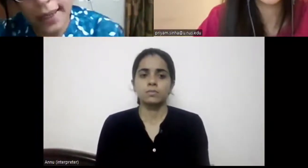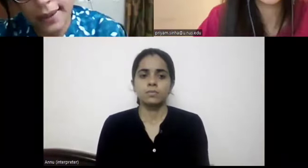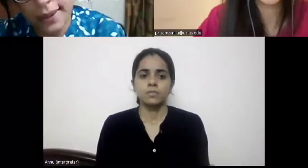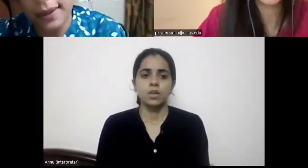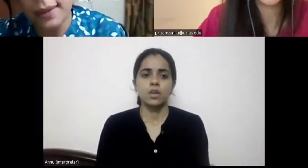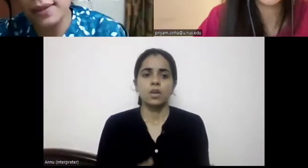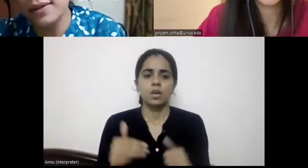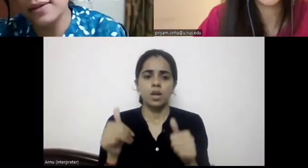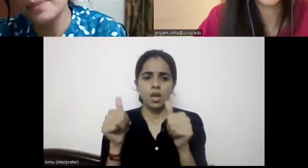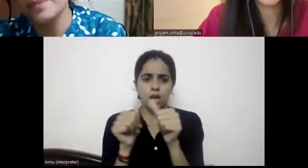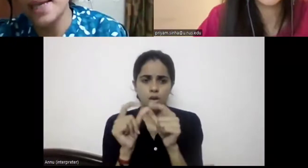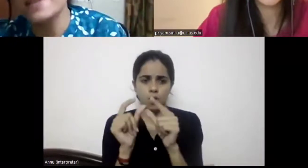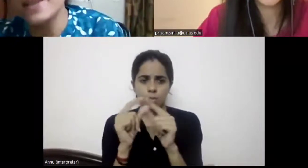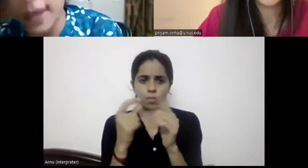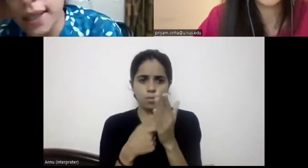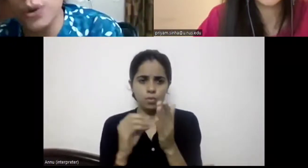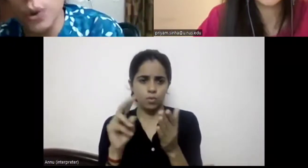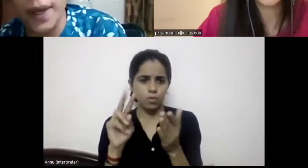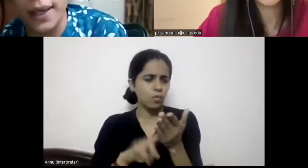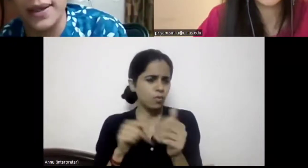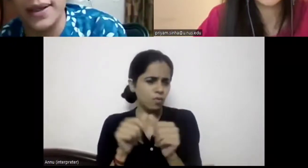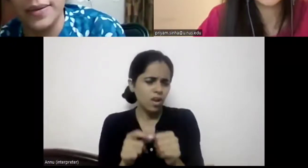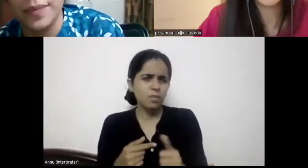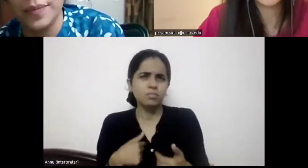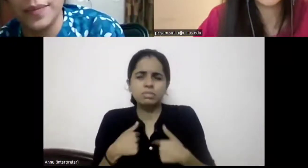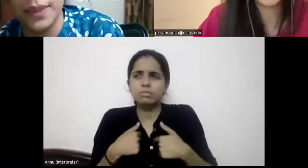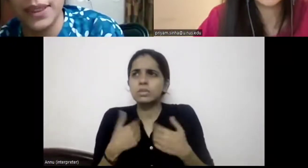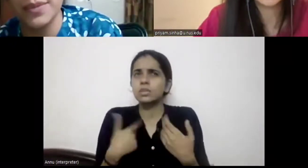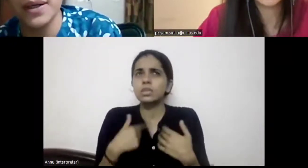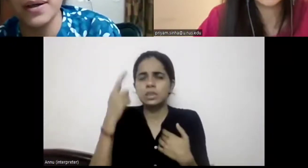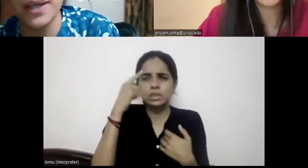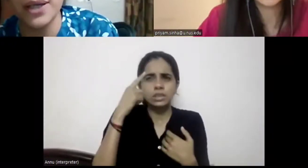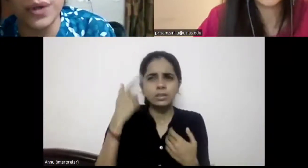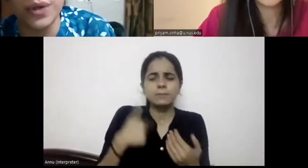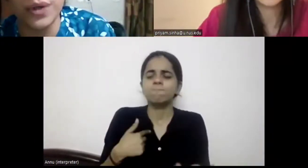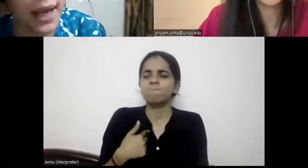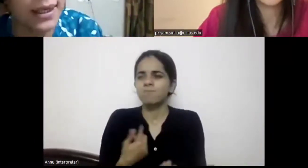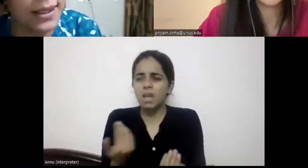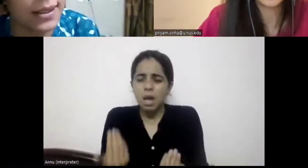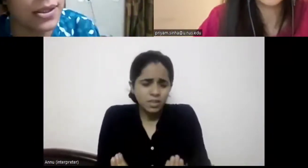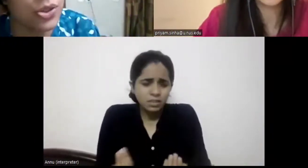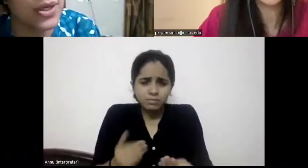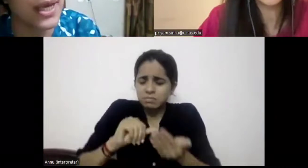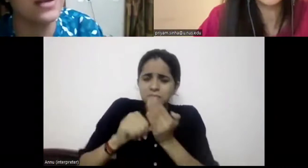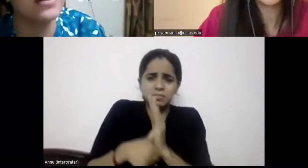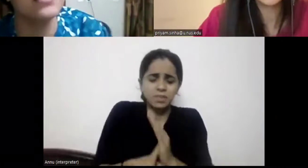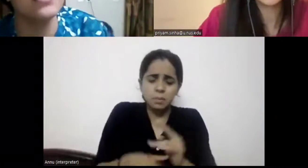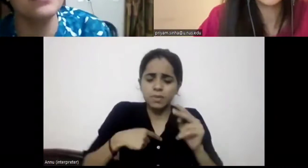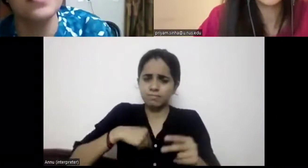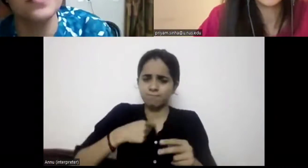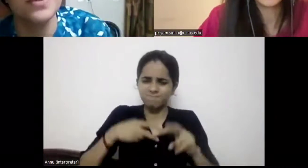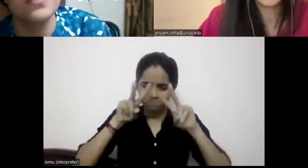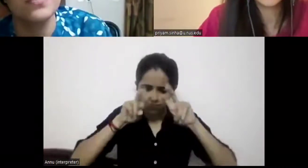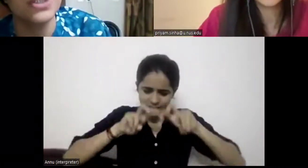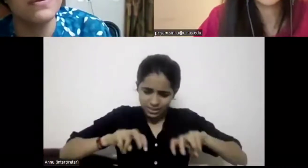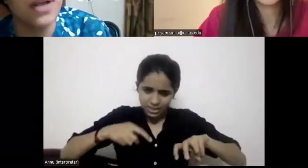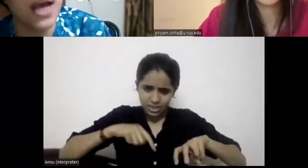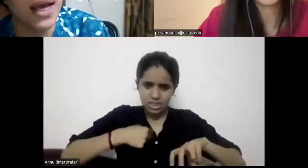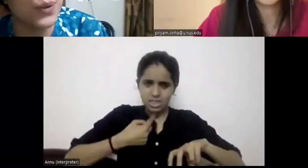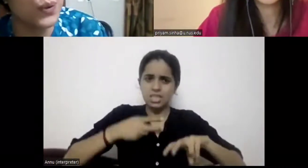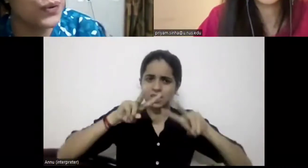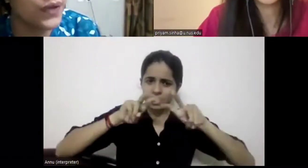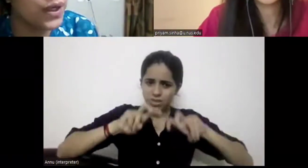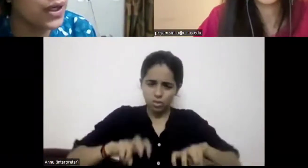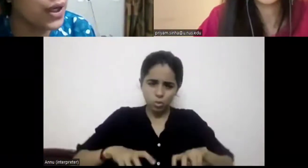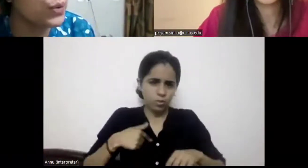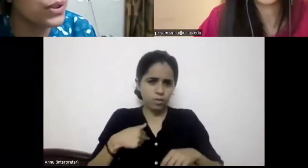पूर्वा, I think ऐसा नहीं हो पाया है. मतलब according to my research and whatever